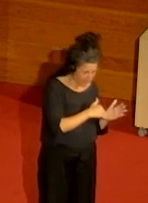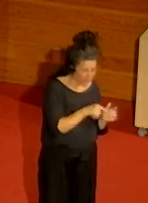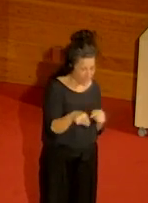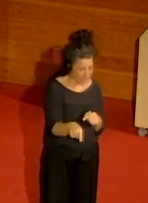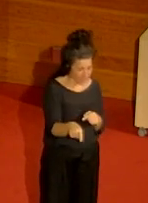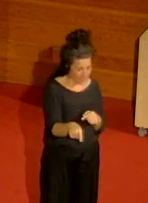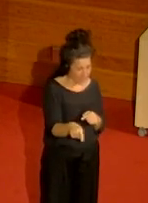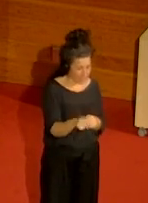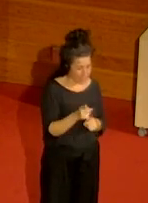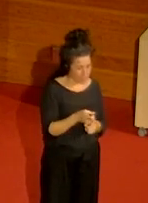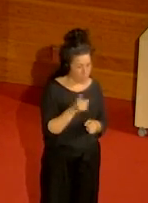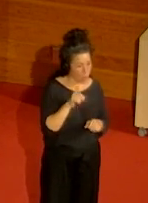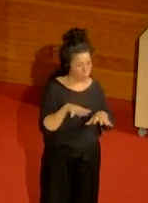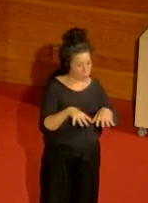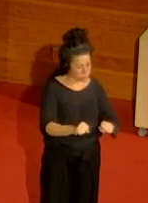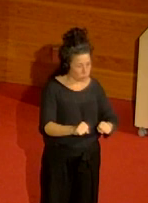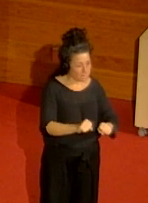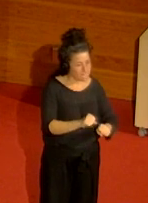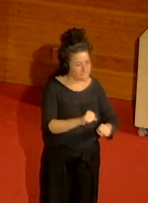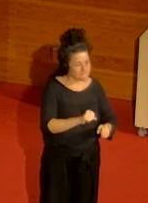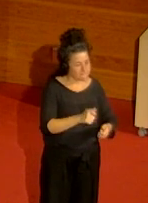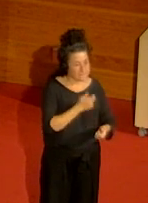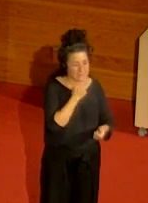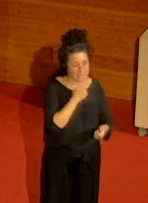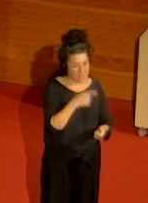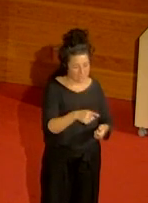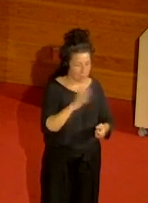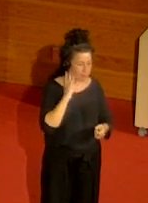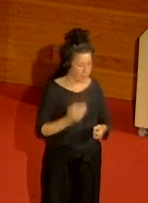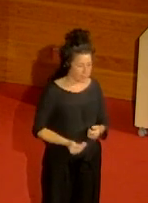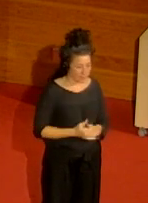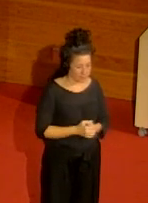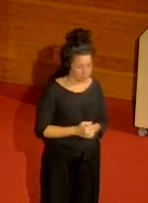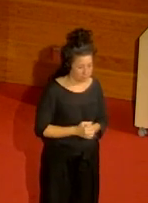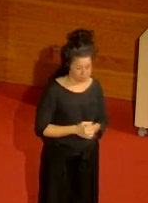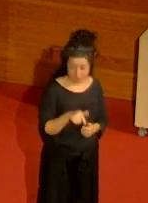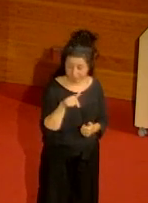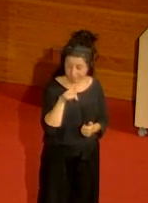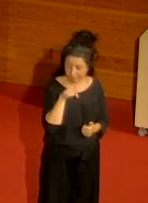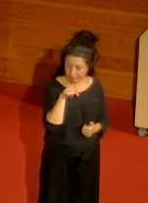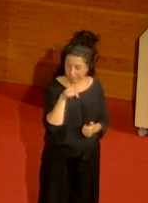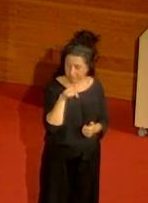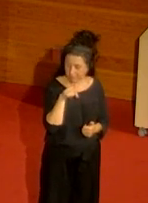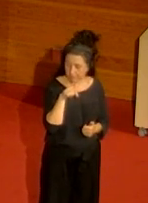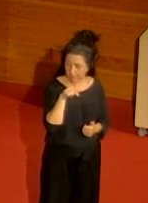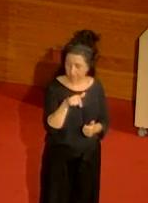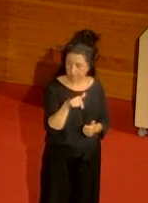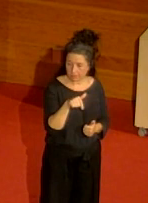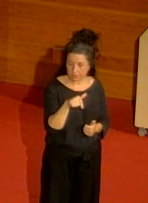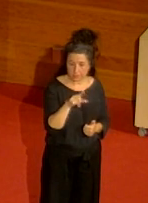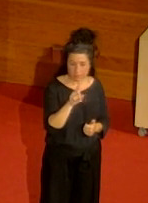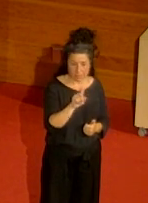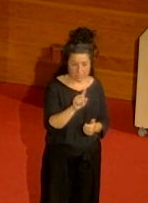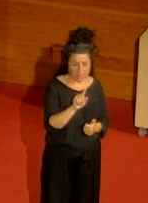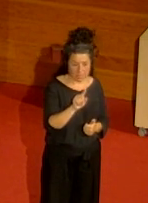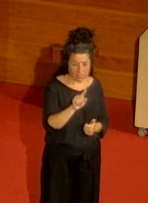mandato británico de Palestina bueno crece mucho la población pero frente a 800.000 judíos eran 1,7 millones